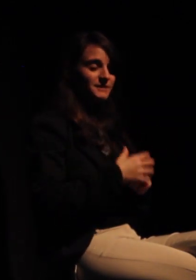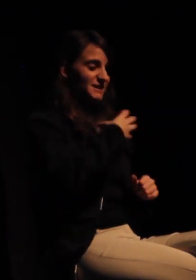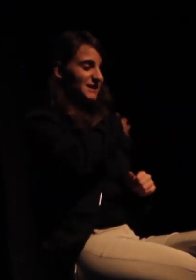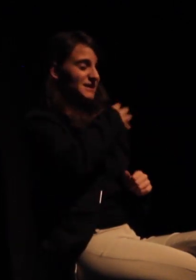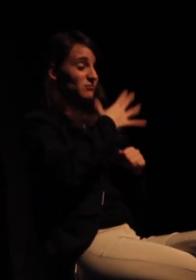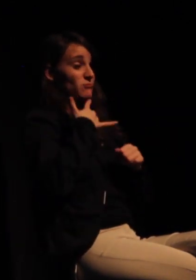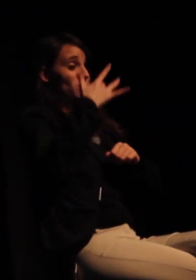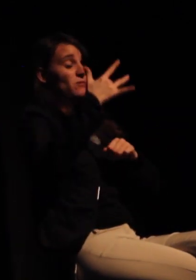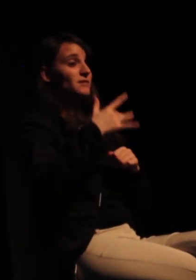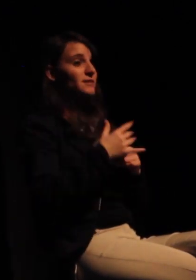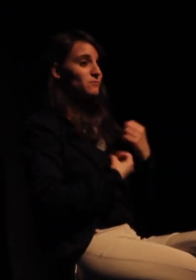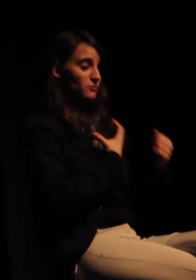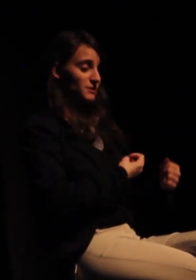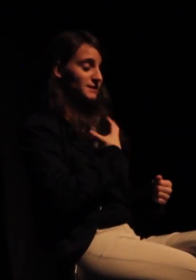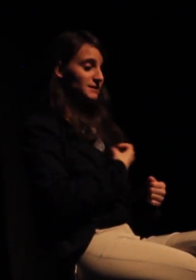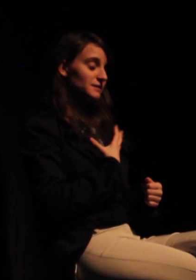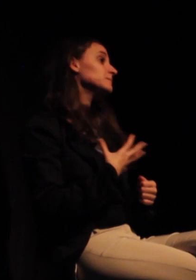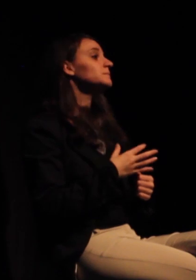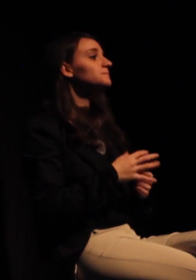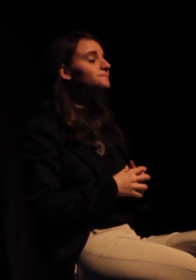que você foi tocado pela poesia.